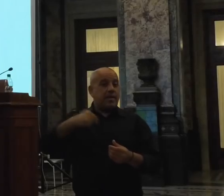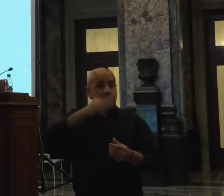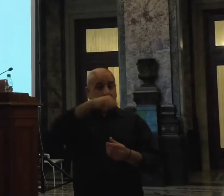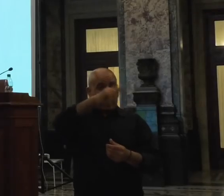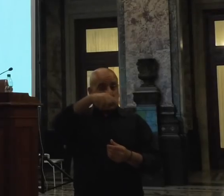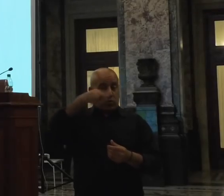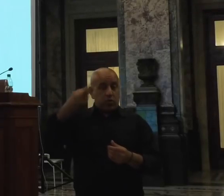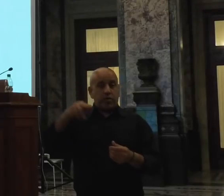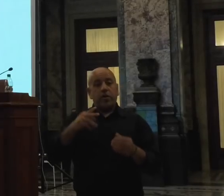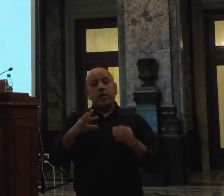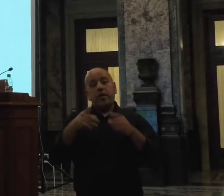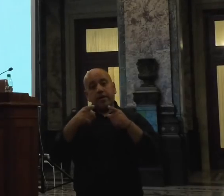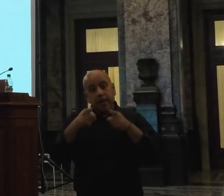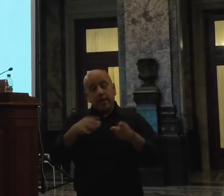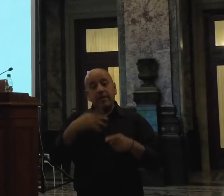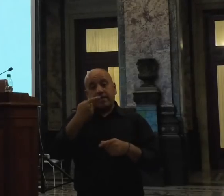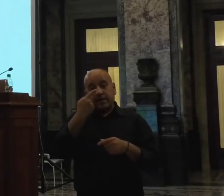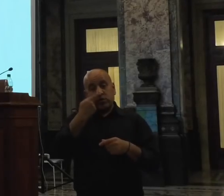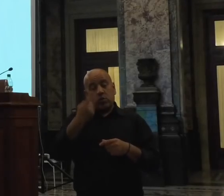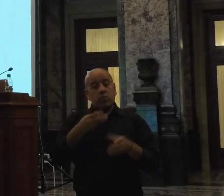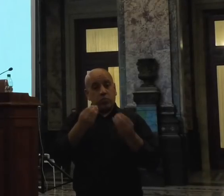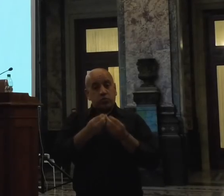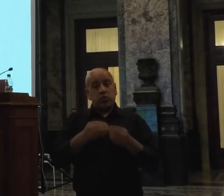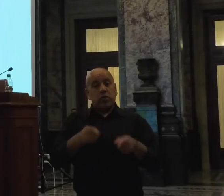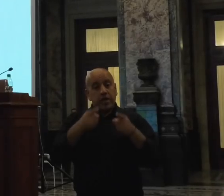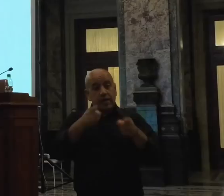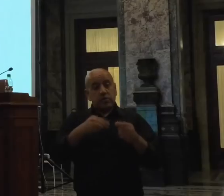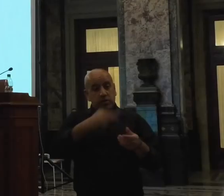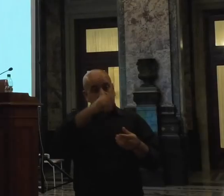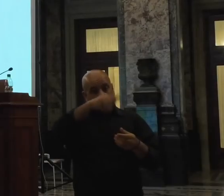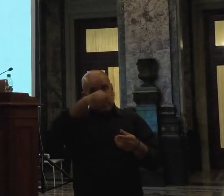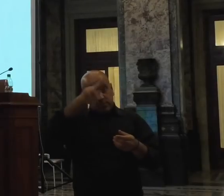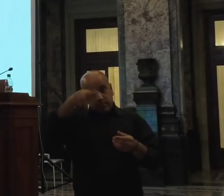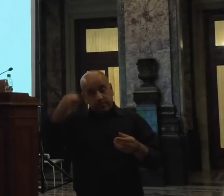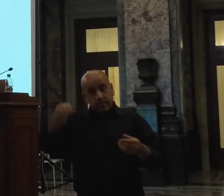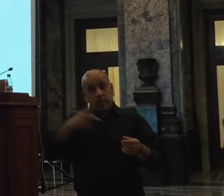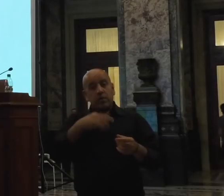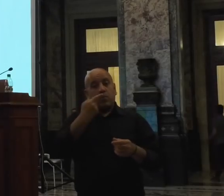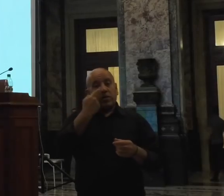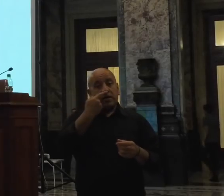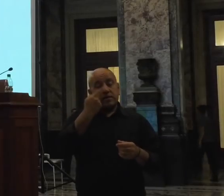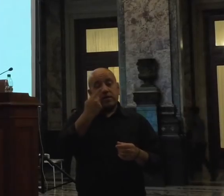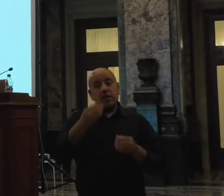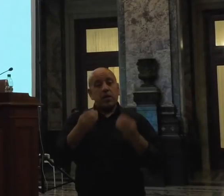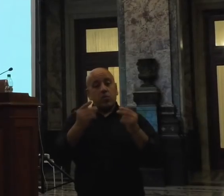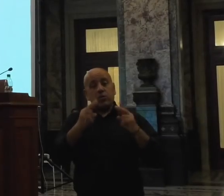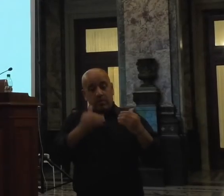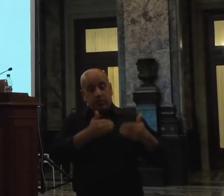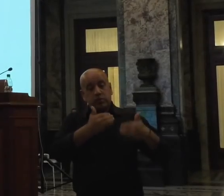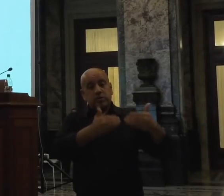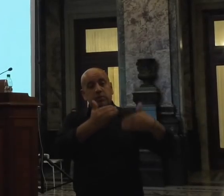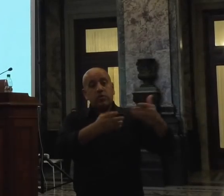artículo científico que le interesó mucho. Y está ilustrando un principio científico muy interesante de cómo procesamos la